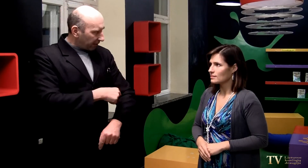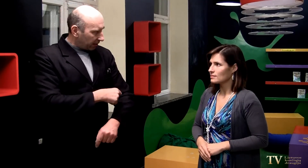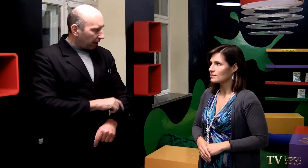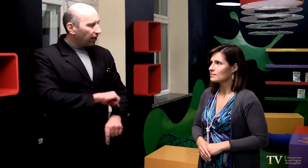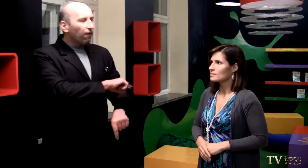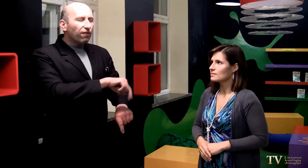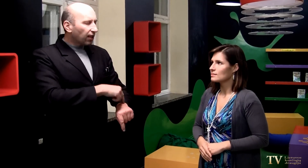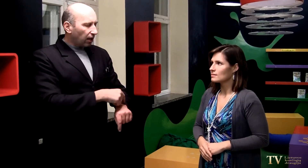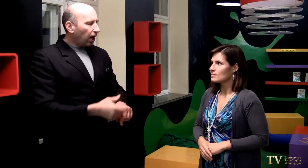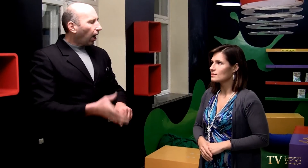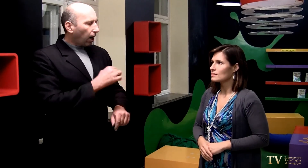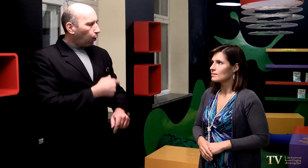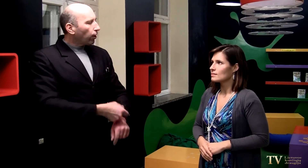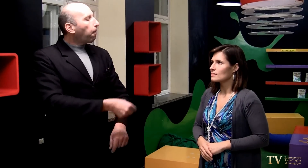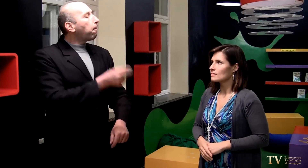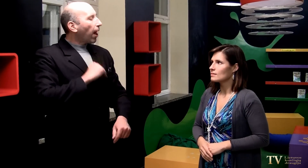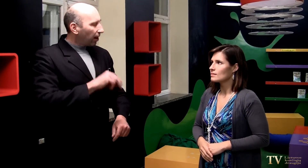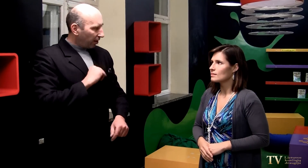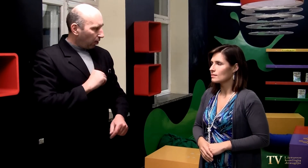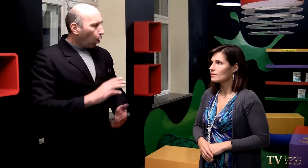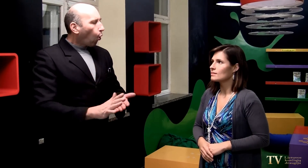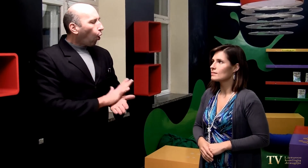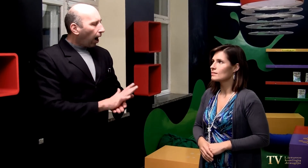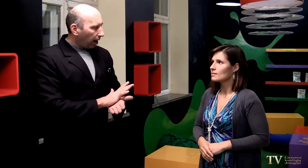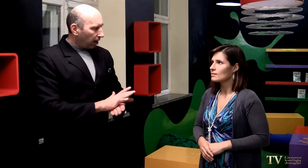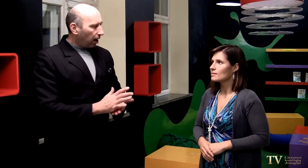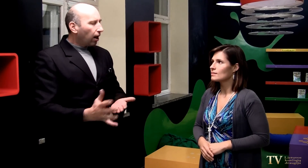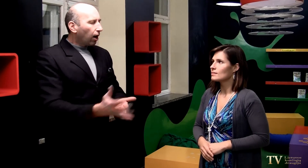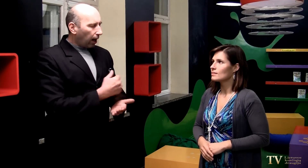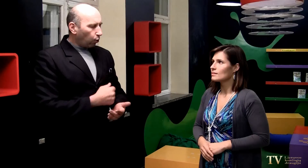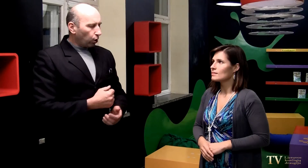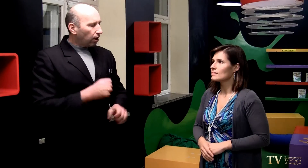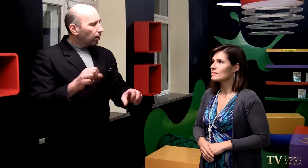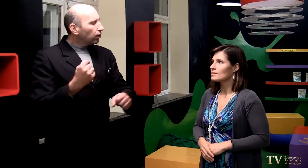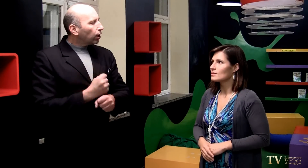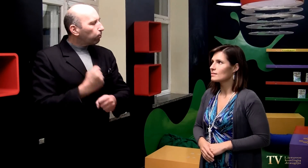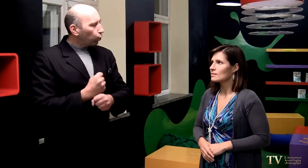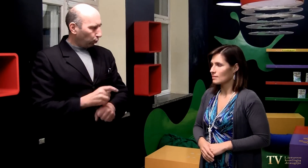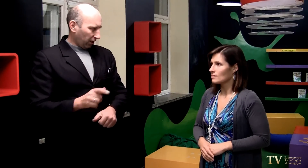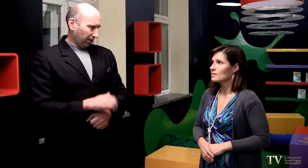Žinoma, kad visą laiką gauna pelna, o algą gauna darbuotojas.